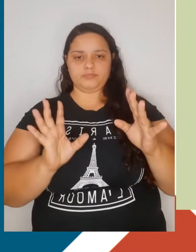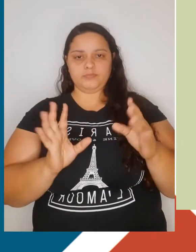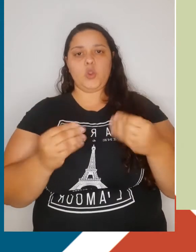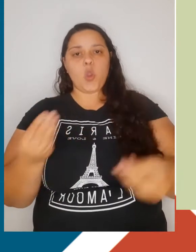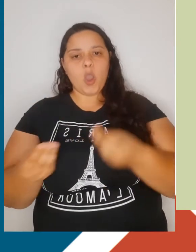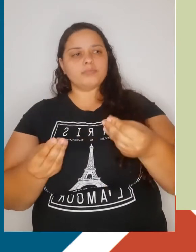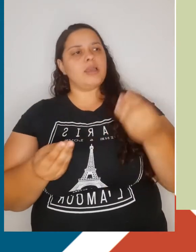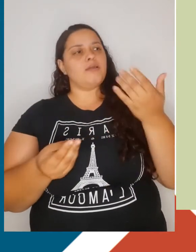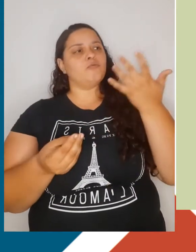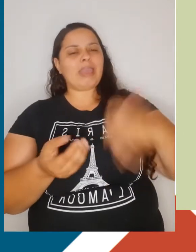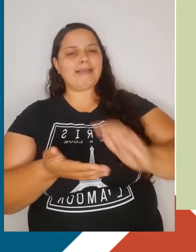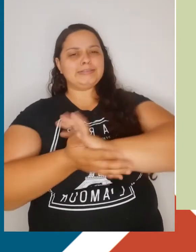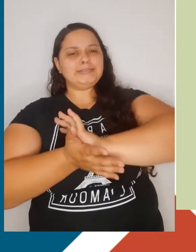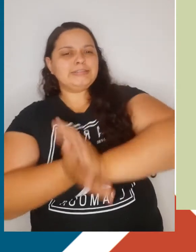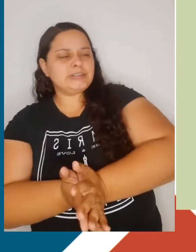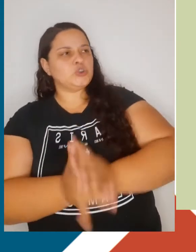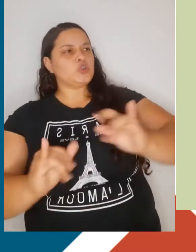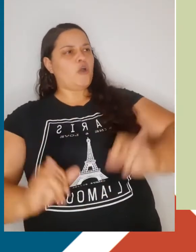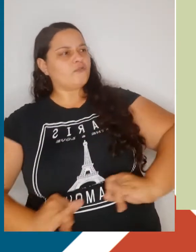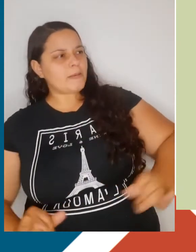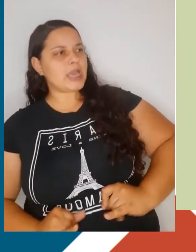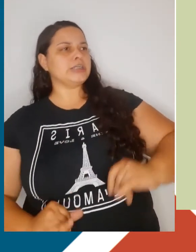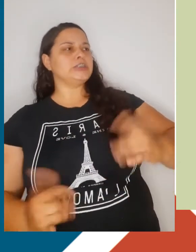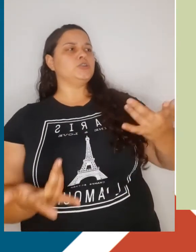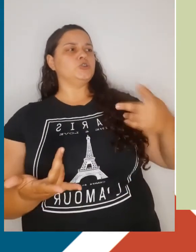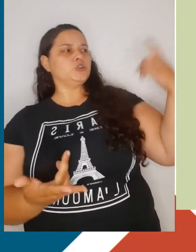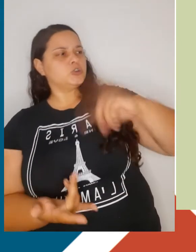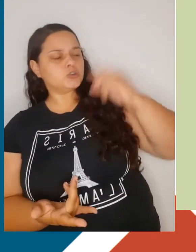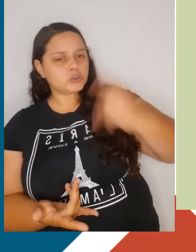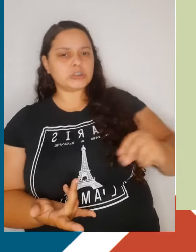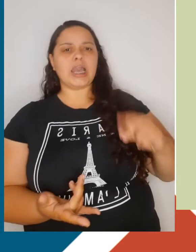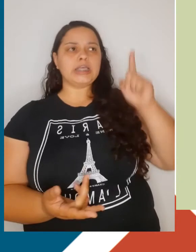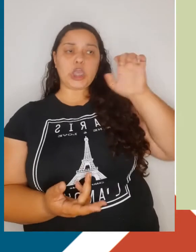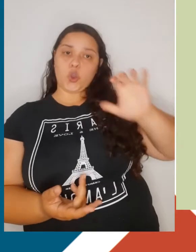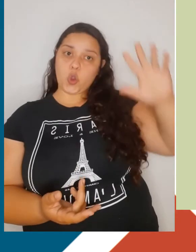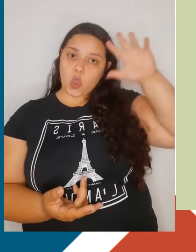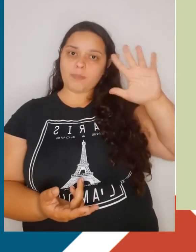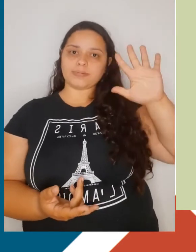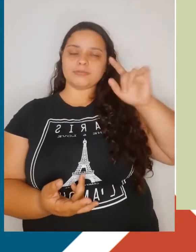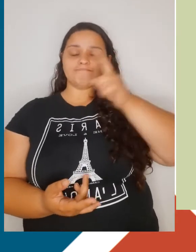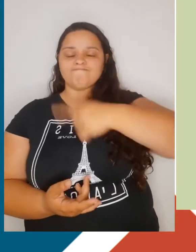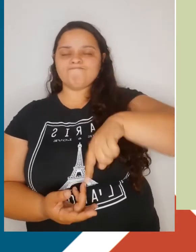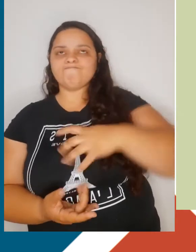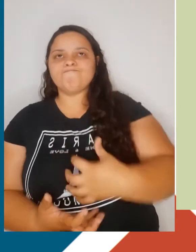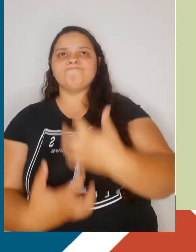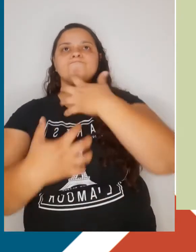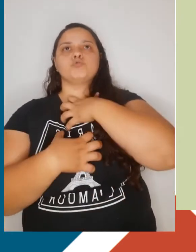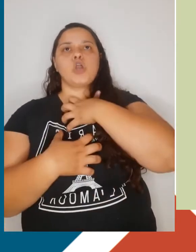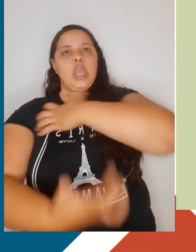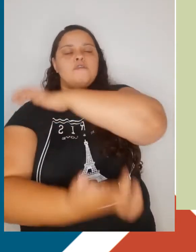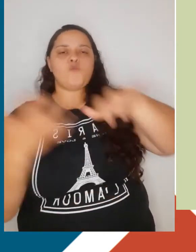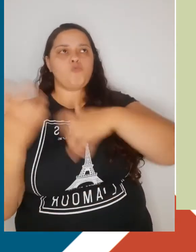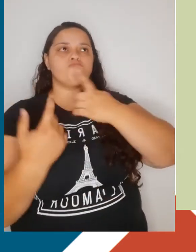seja, as insatisfações com as opressões, explorações, domínio e violências do empreendimento colonial europeu foram